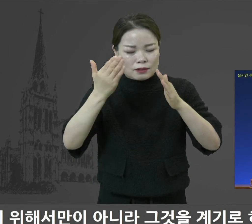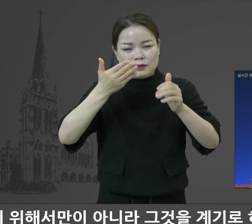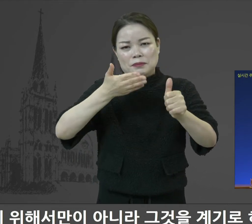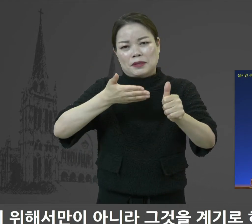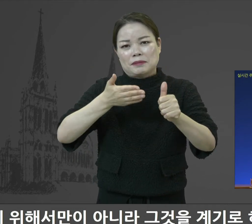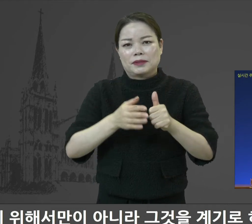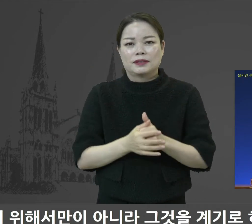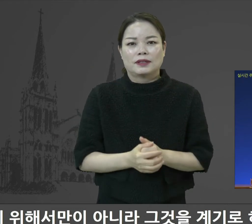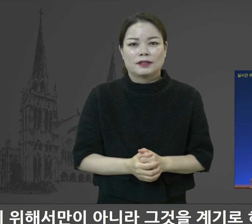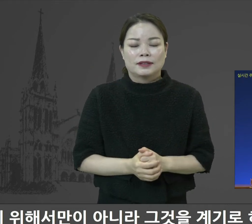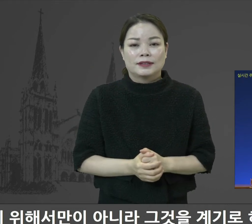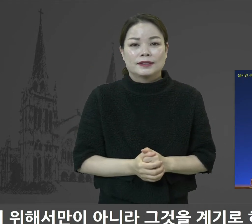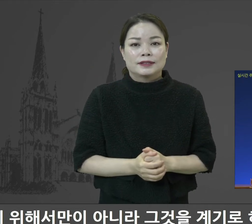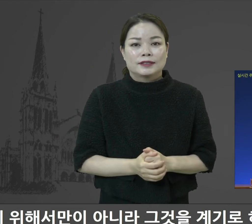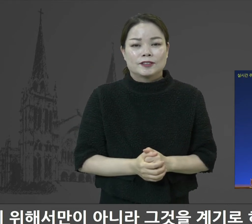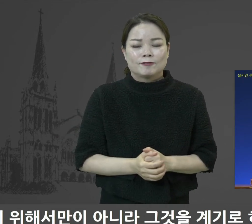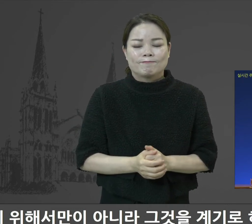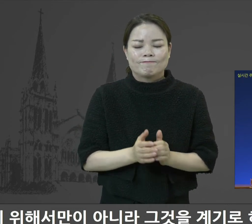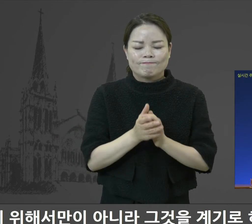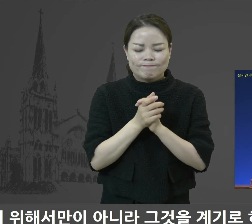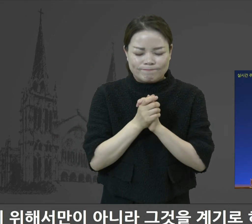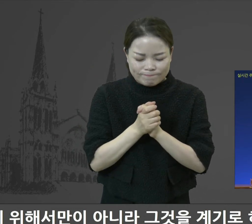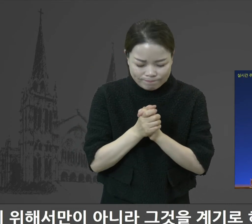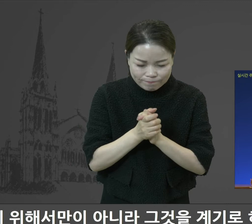부탁드립니다. 되어주십시오.